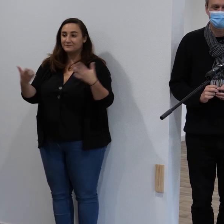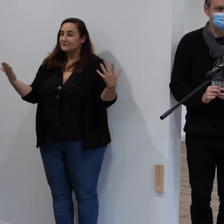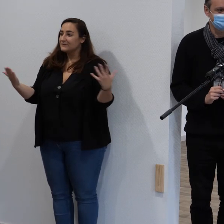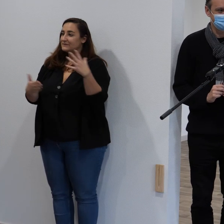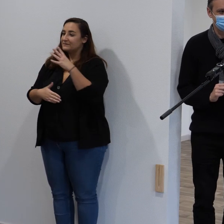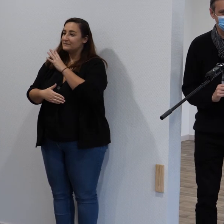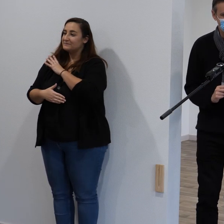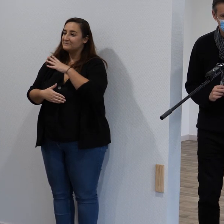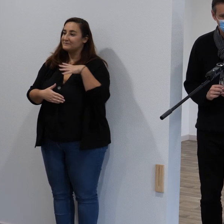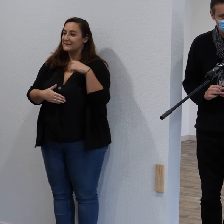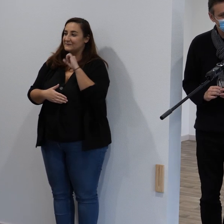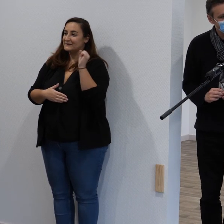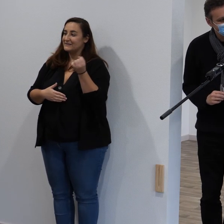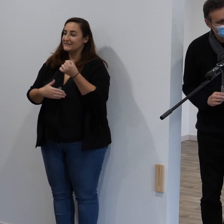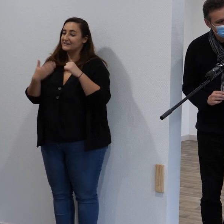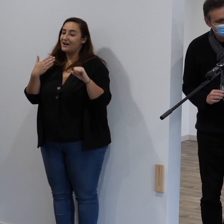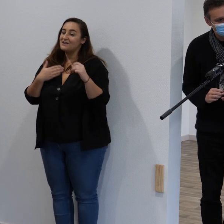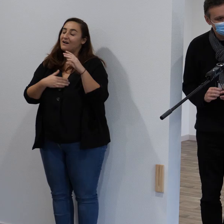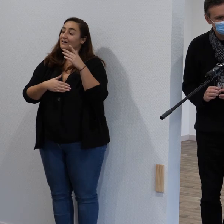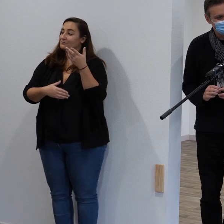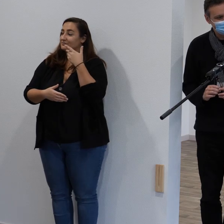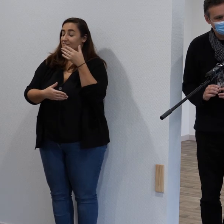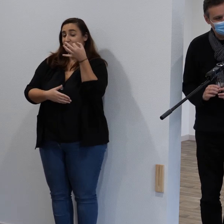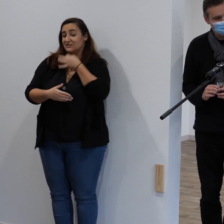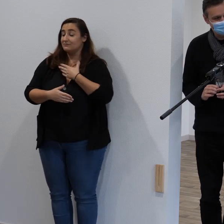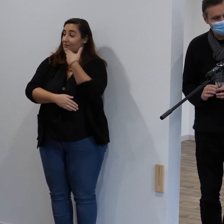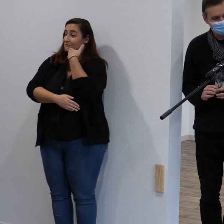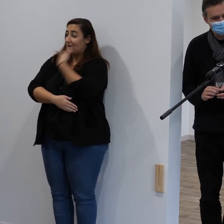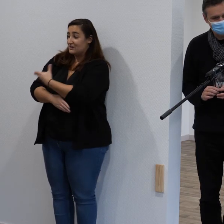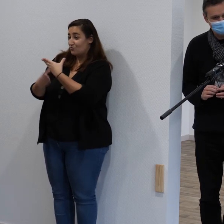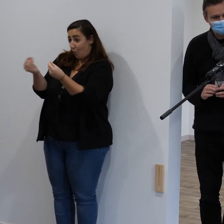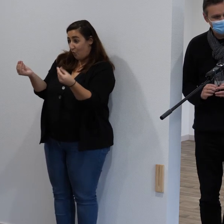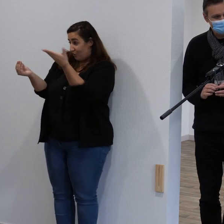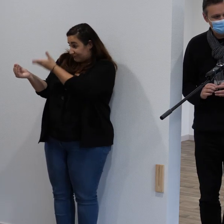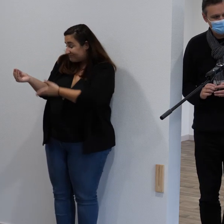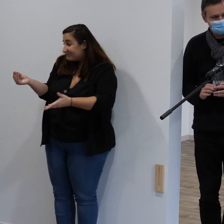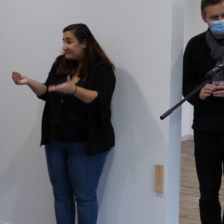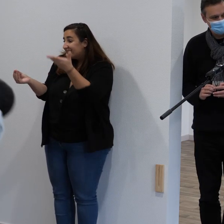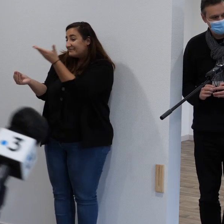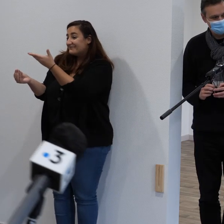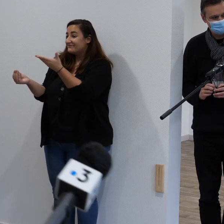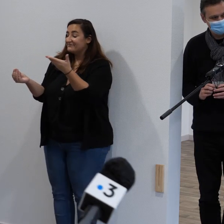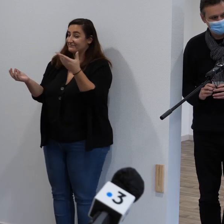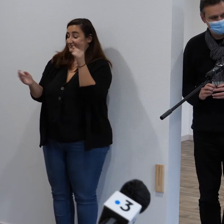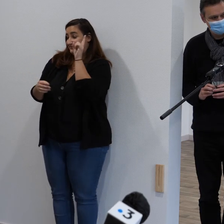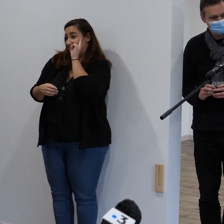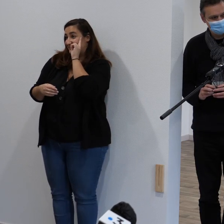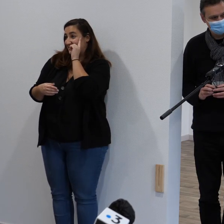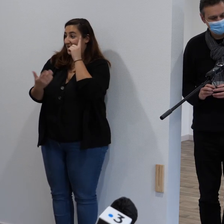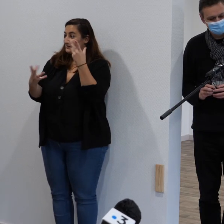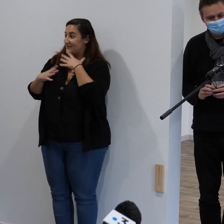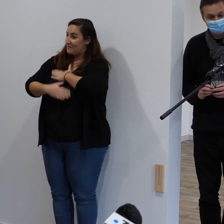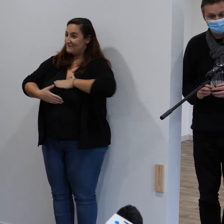Madame Singer, c'est Coty me charge de vous remercier vraiment du plaisir et de l'honneur que vous nous